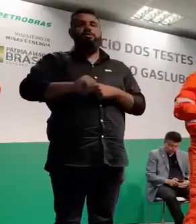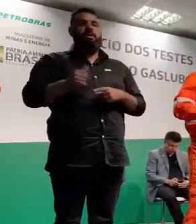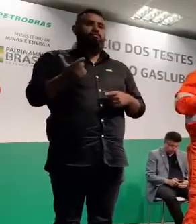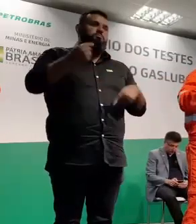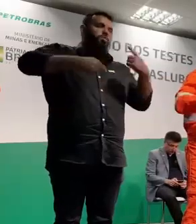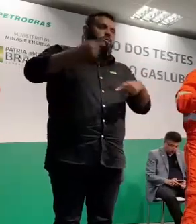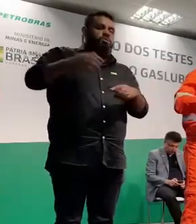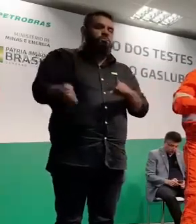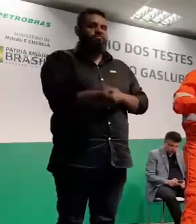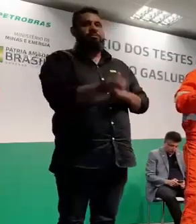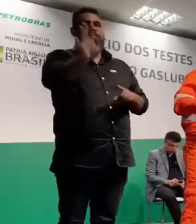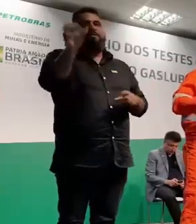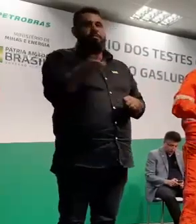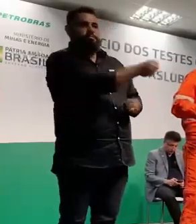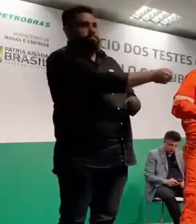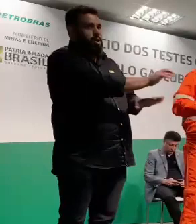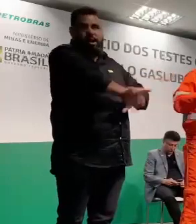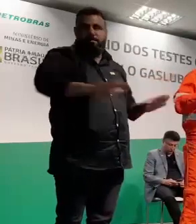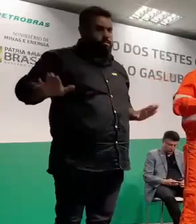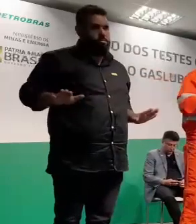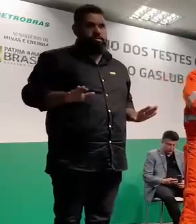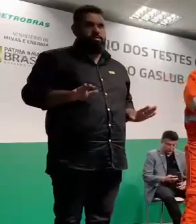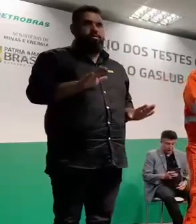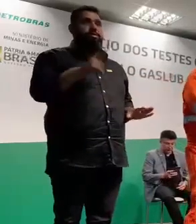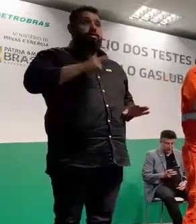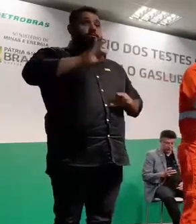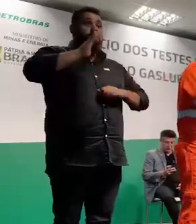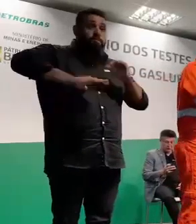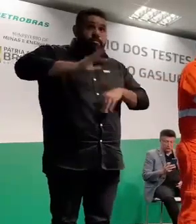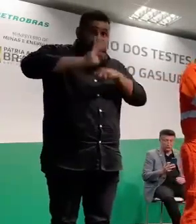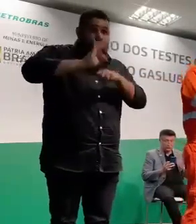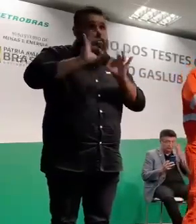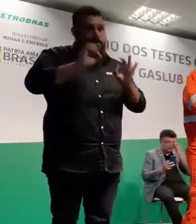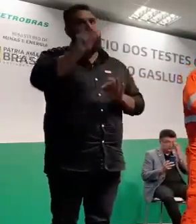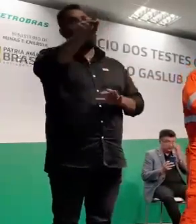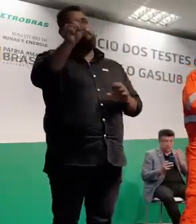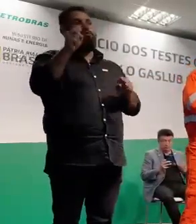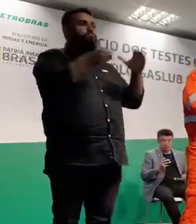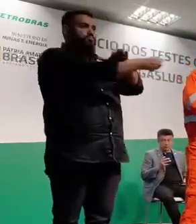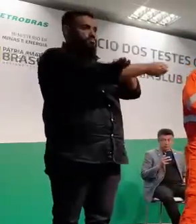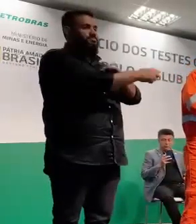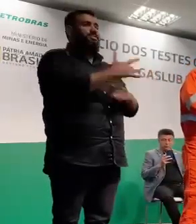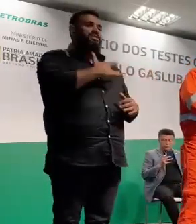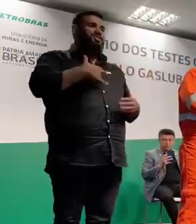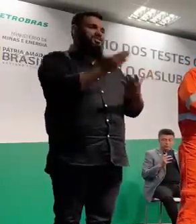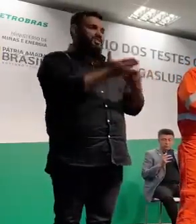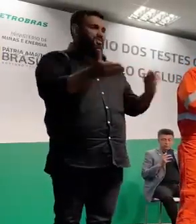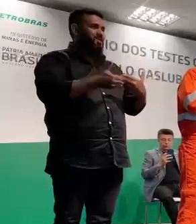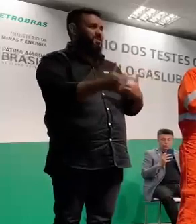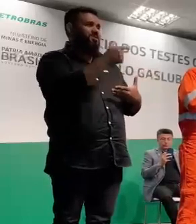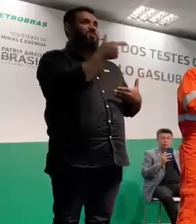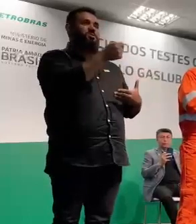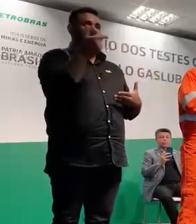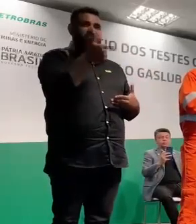aquela era de indicação política. Então, desejo aí saúde a todos, um ano de 2022